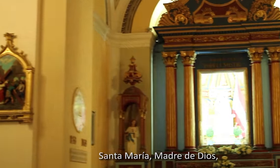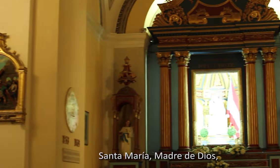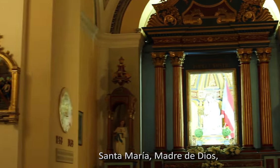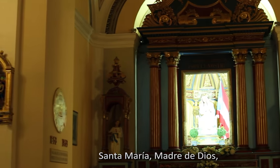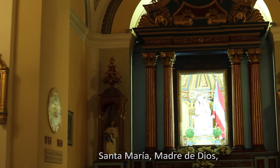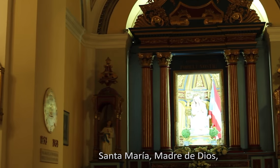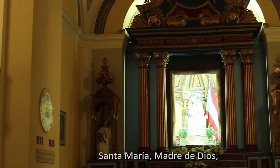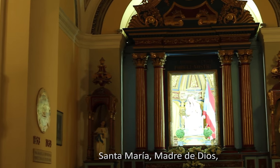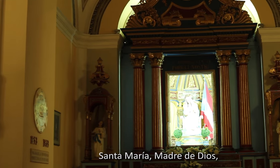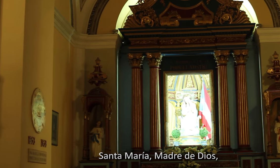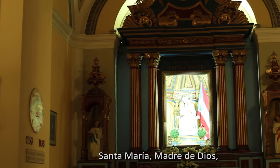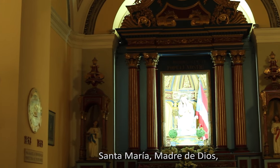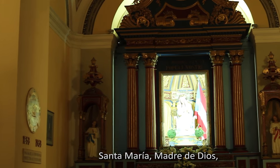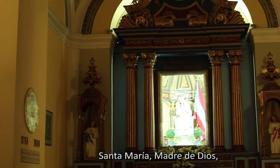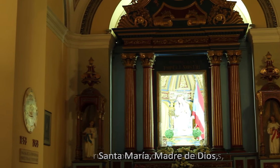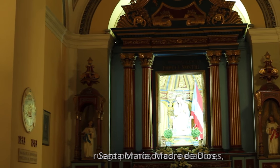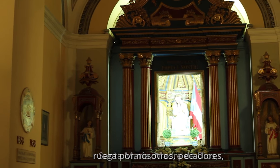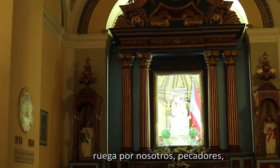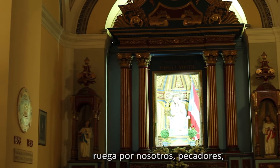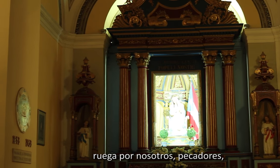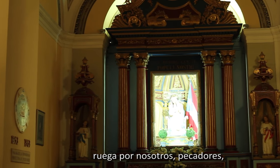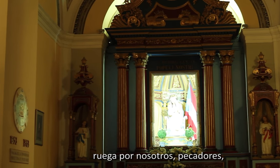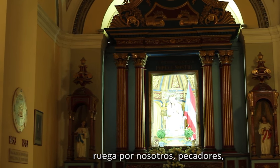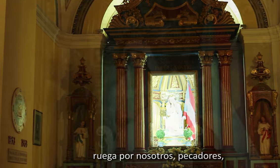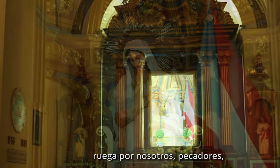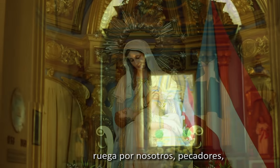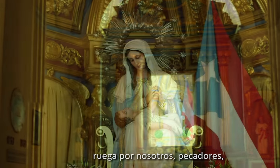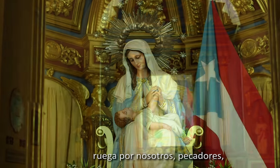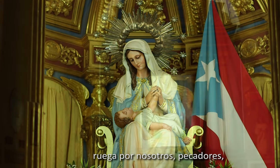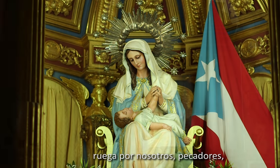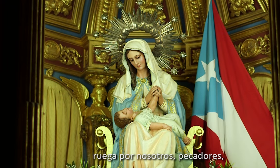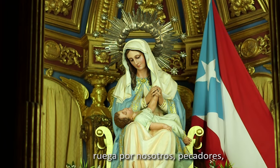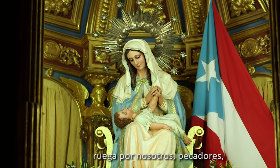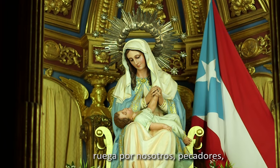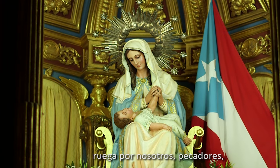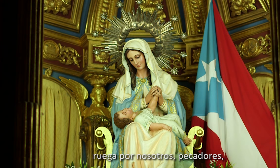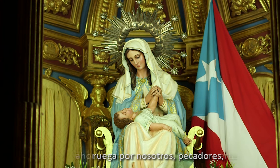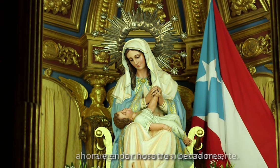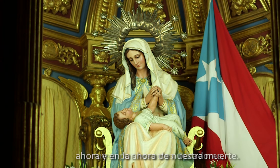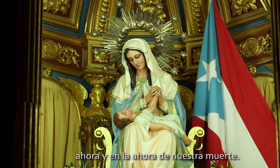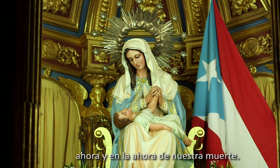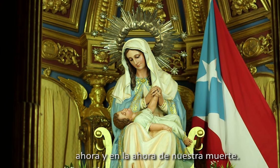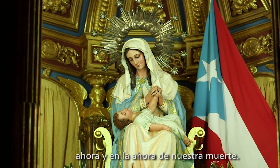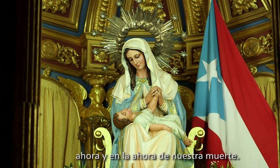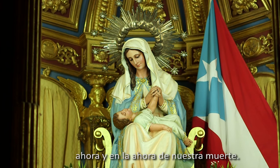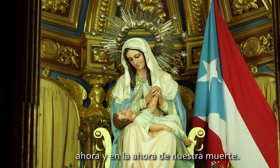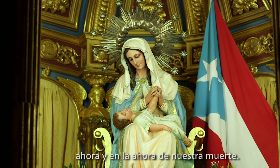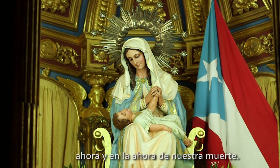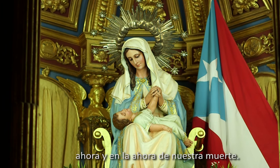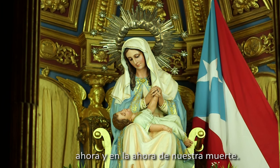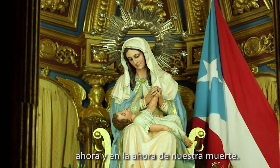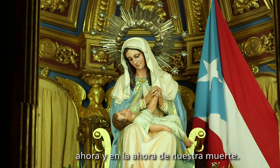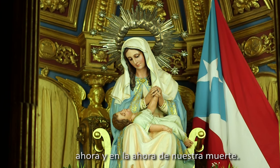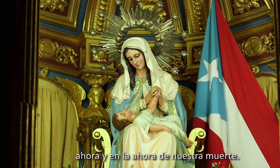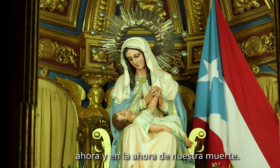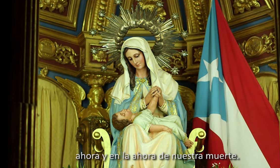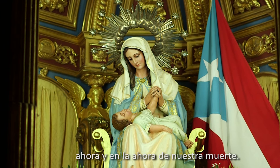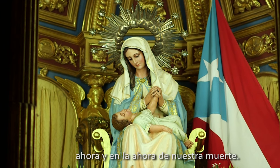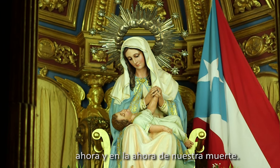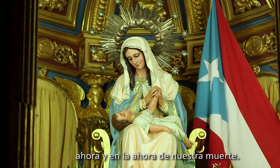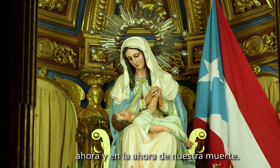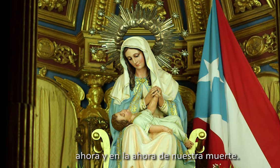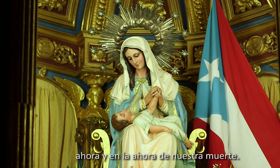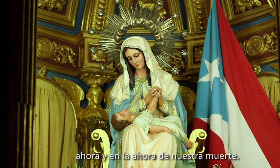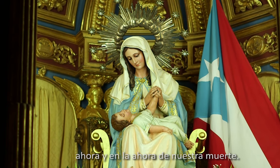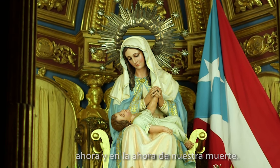Santa María, Madre de Dios, ruega por nosotros pecadores, ahora y en la